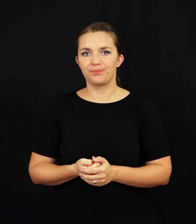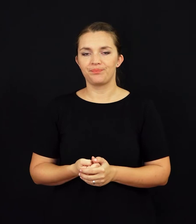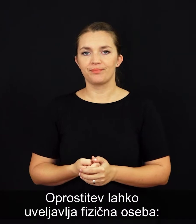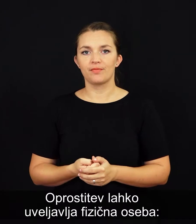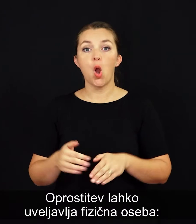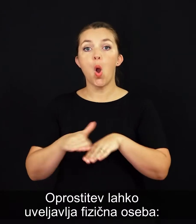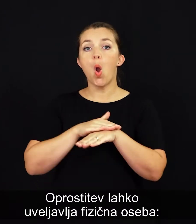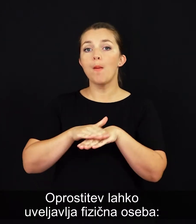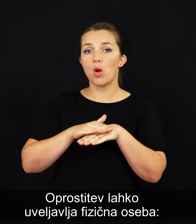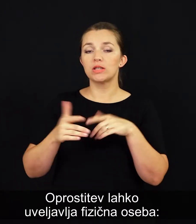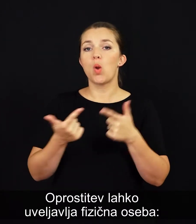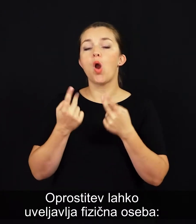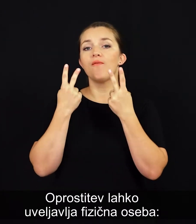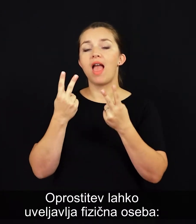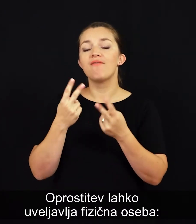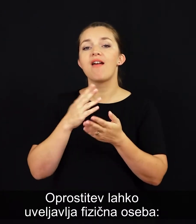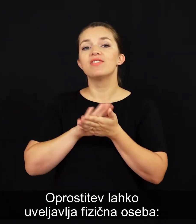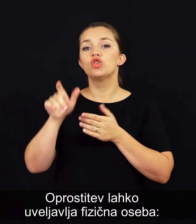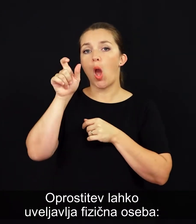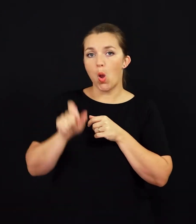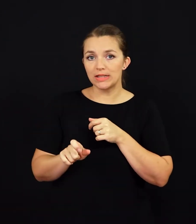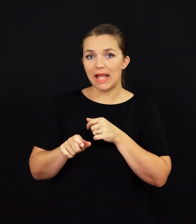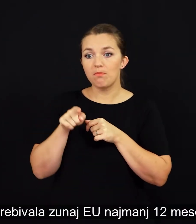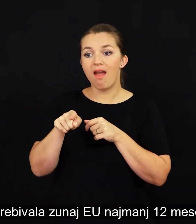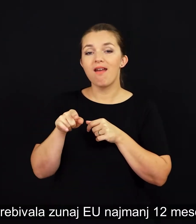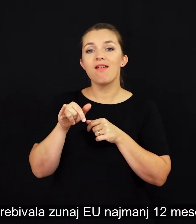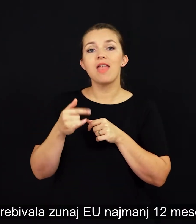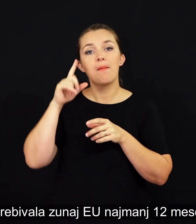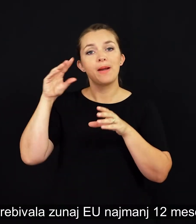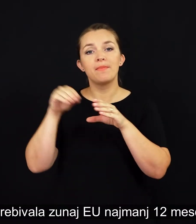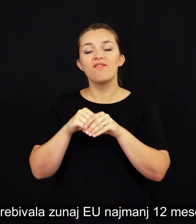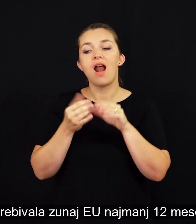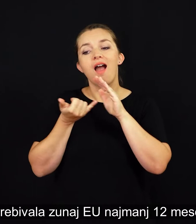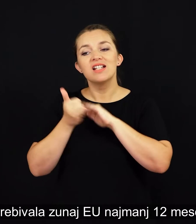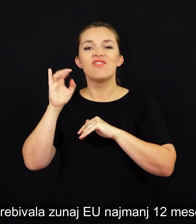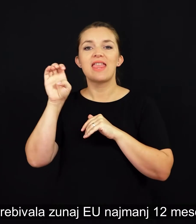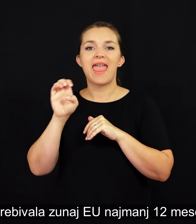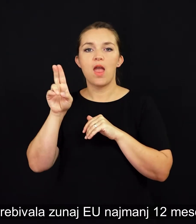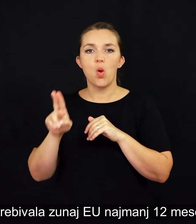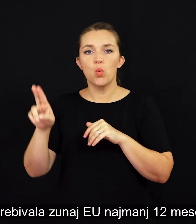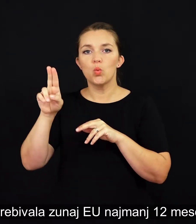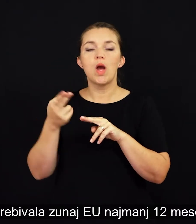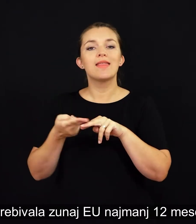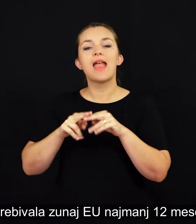Oprostitev lahko uveljavlja fizična oseba, ki je prebivala zunaj EU najmanj 12